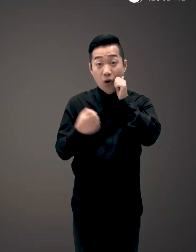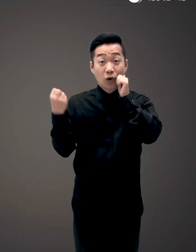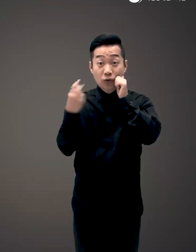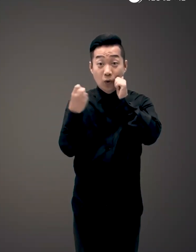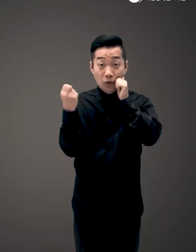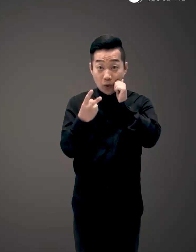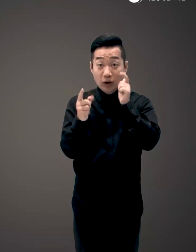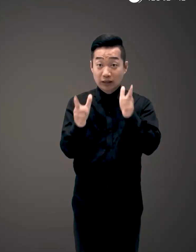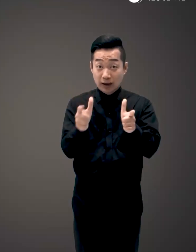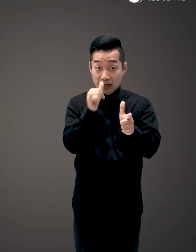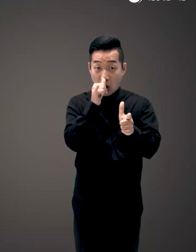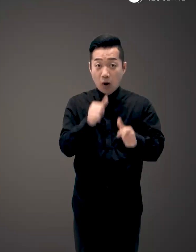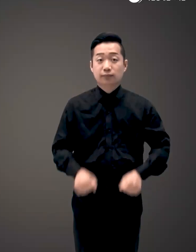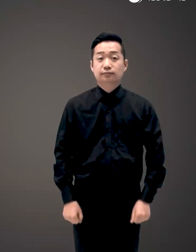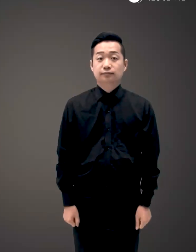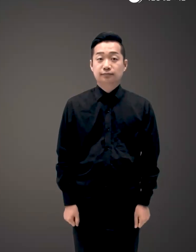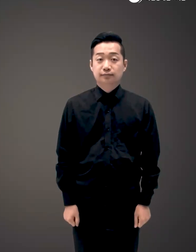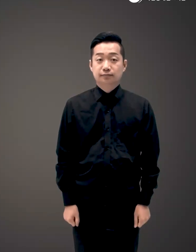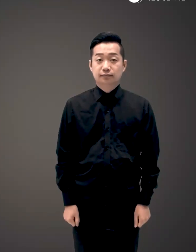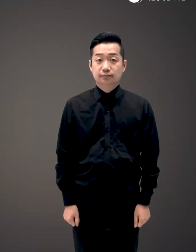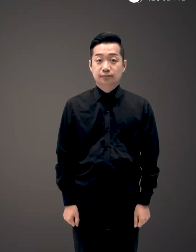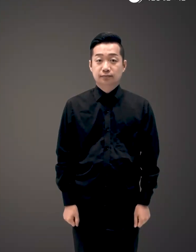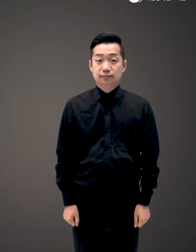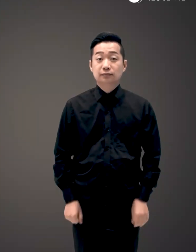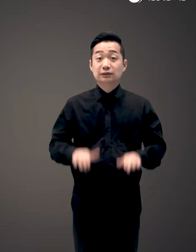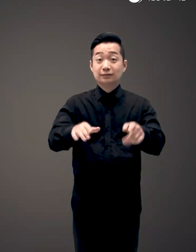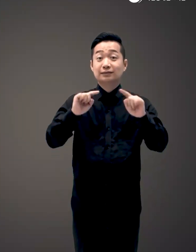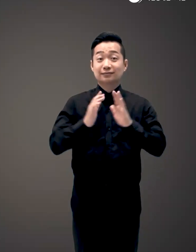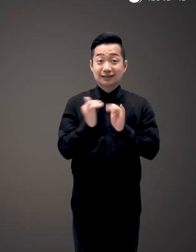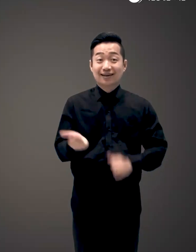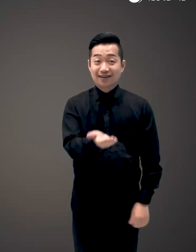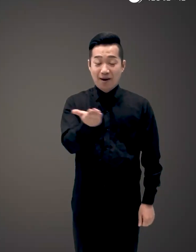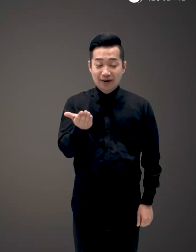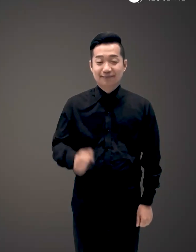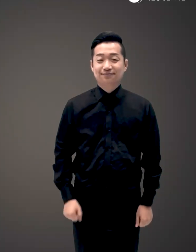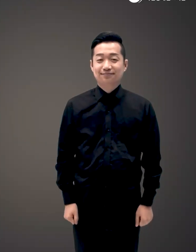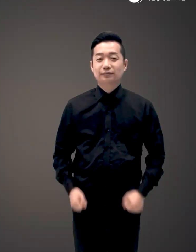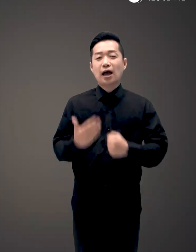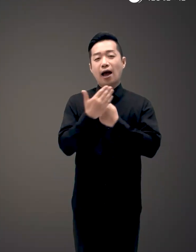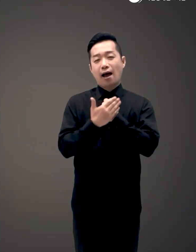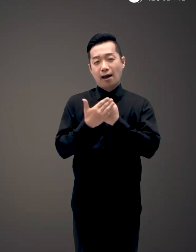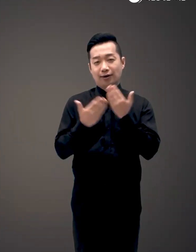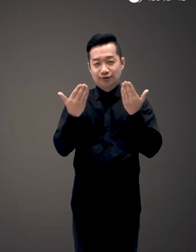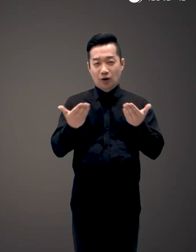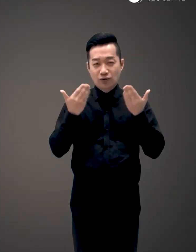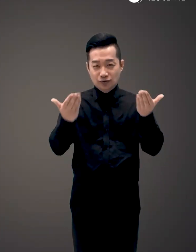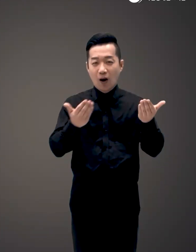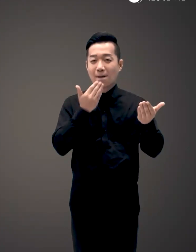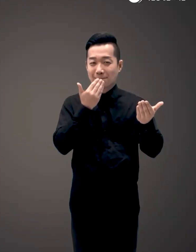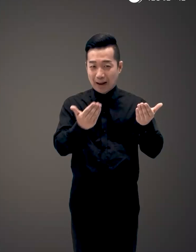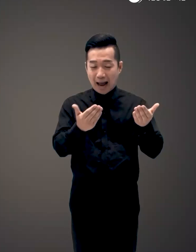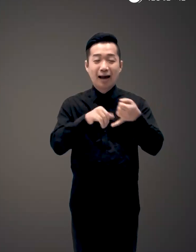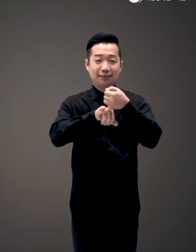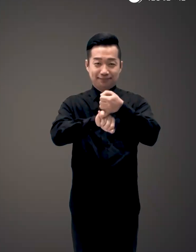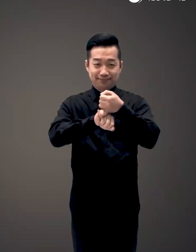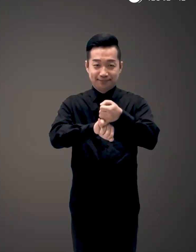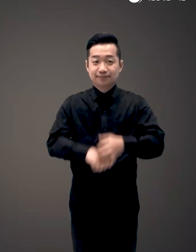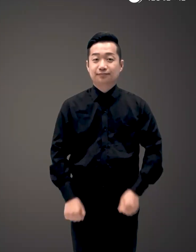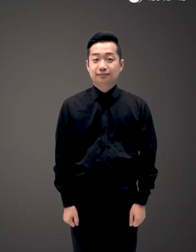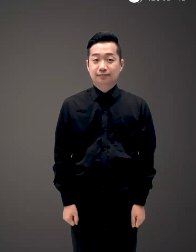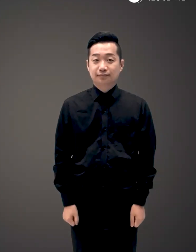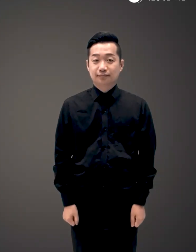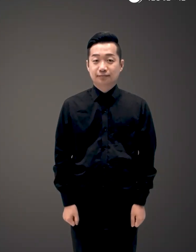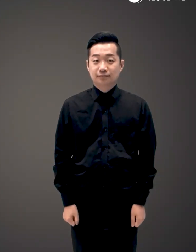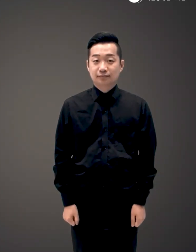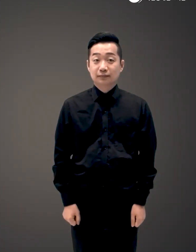못하지만 또다시 그런 기회가 있게 되면 또 이번에 참여하신 분들에게 최대한 혜택이 갈 수 있도록 또